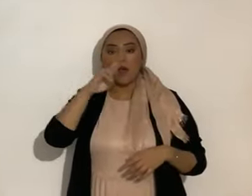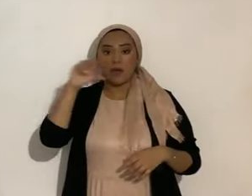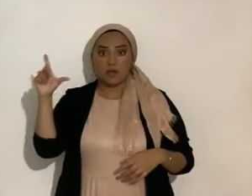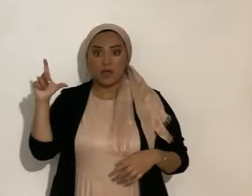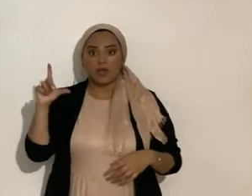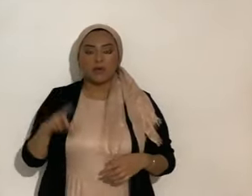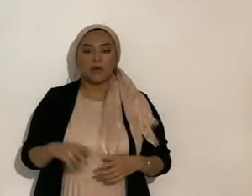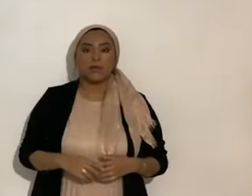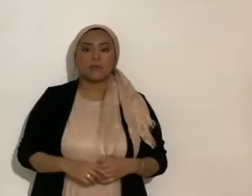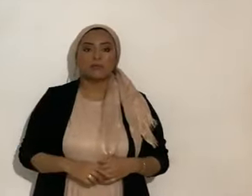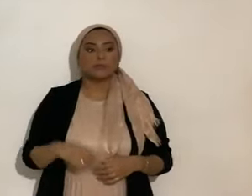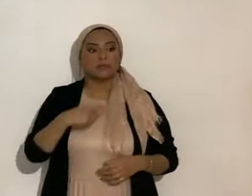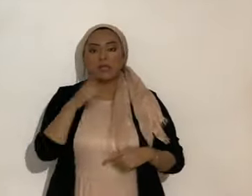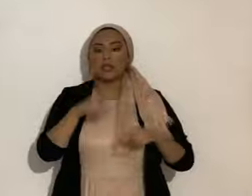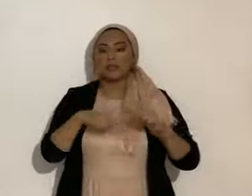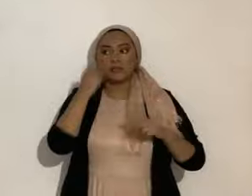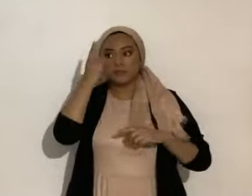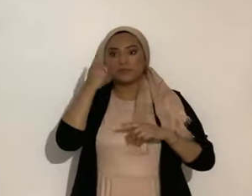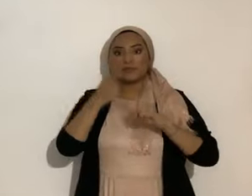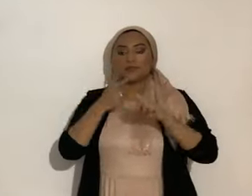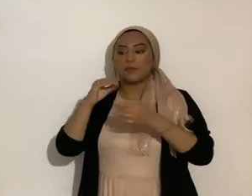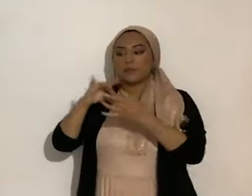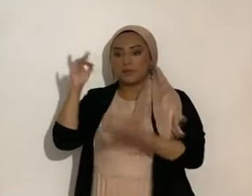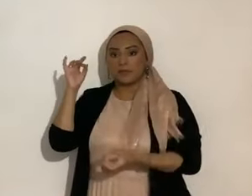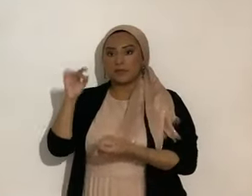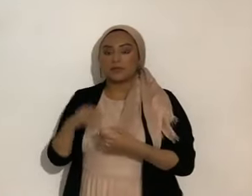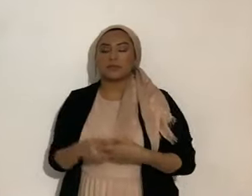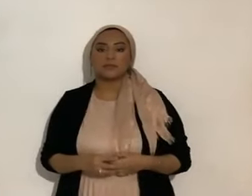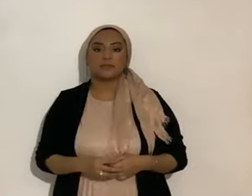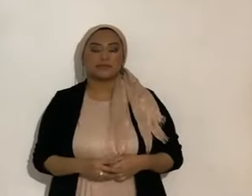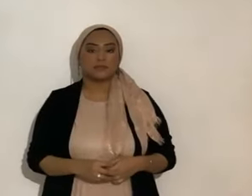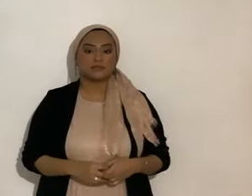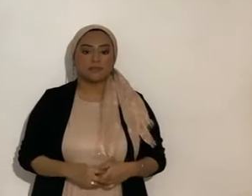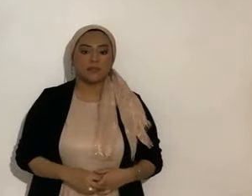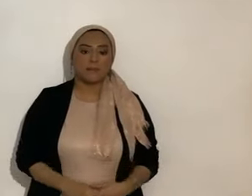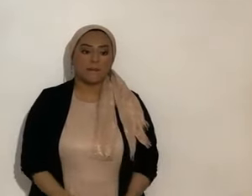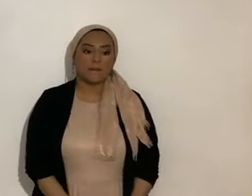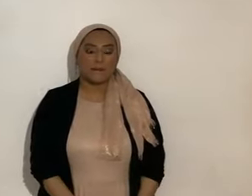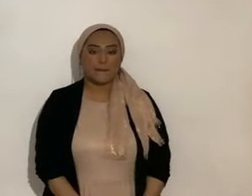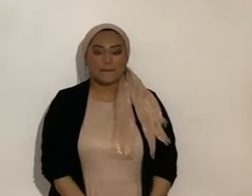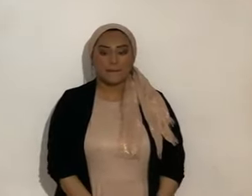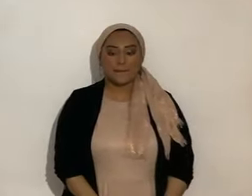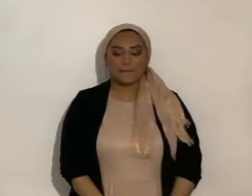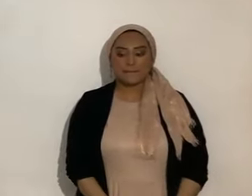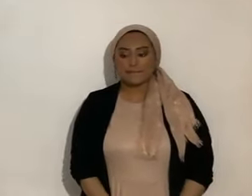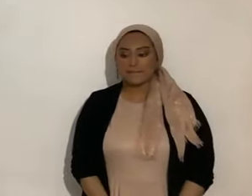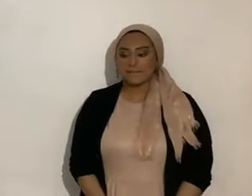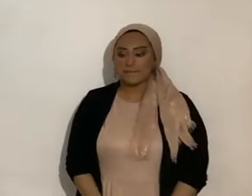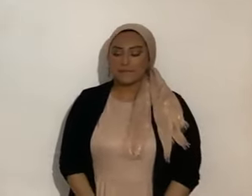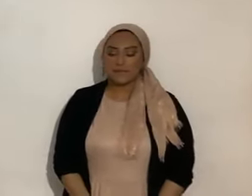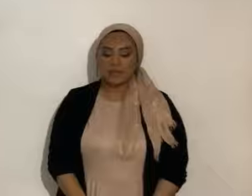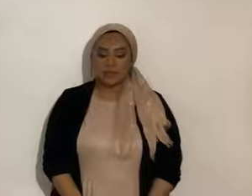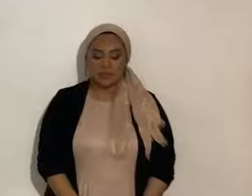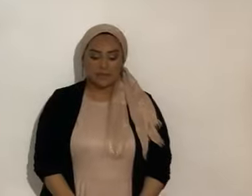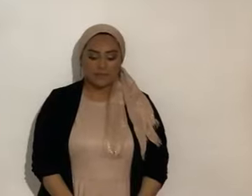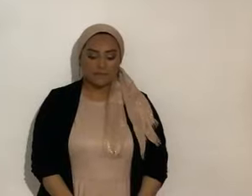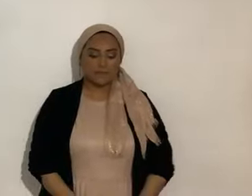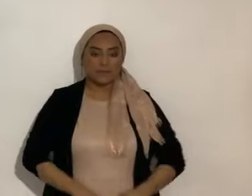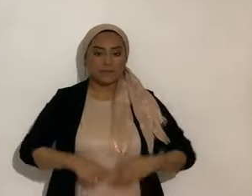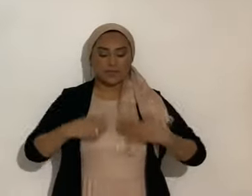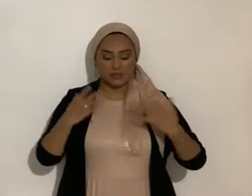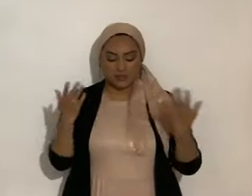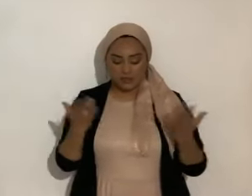los carnales no pueden discernir las cosas del espíritu, el espíritu que busca en la cita. Entonces,